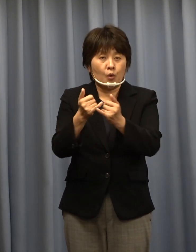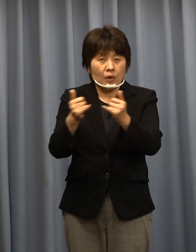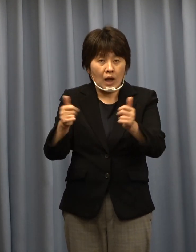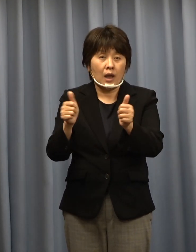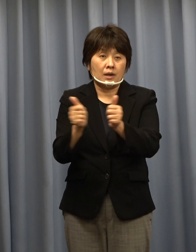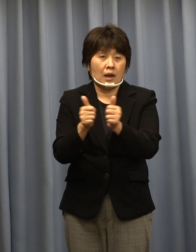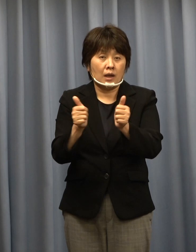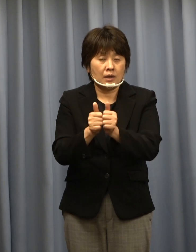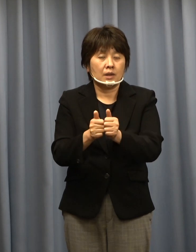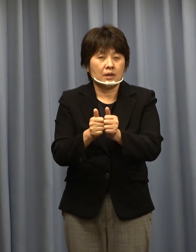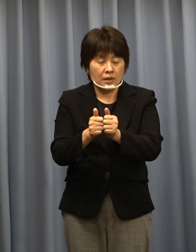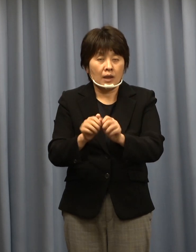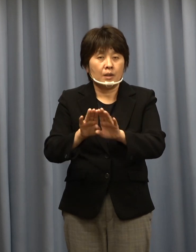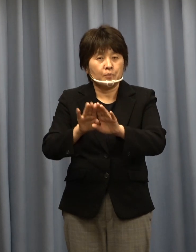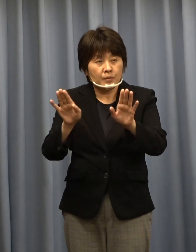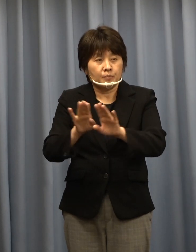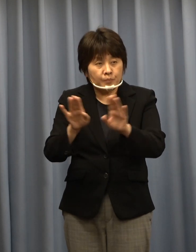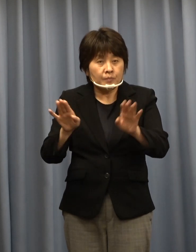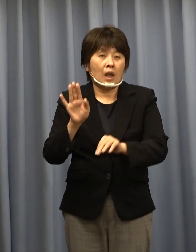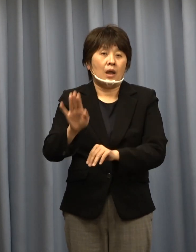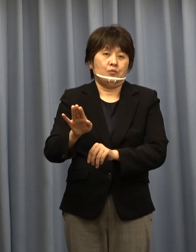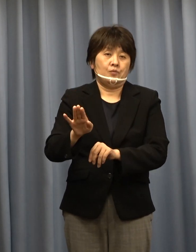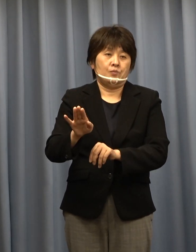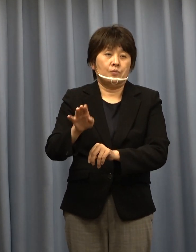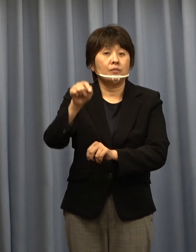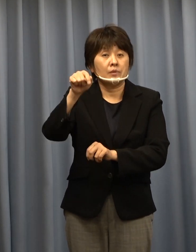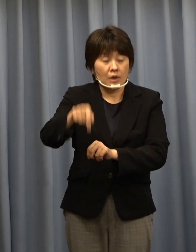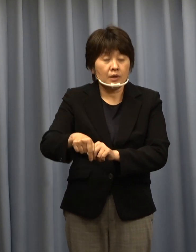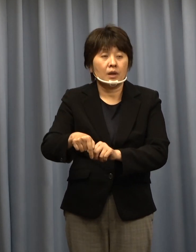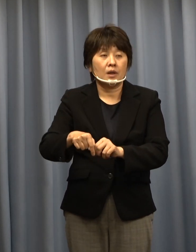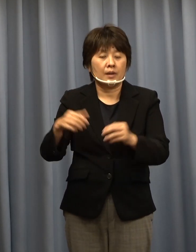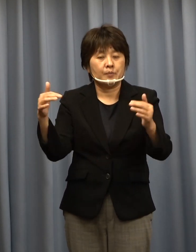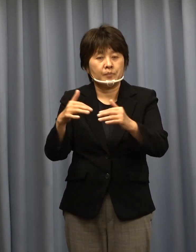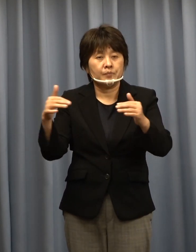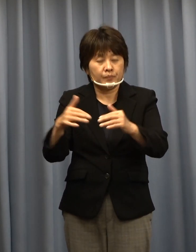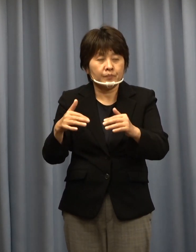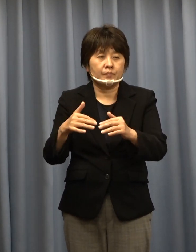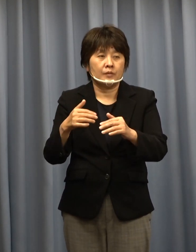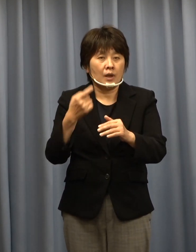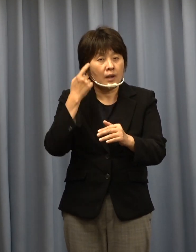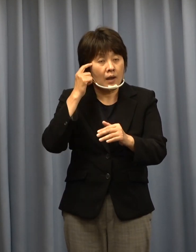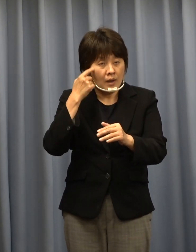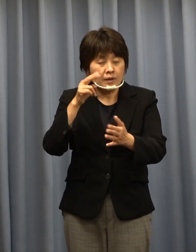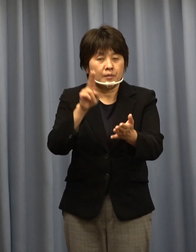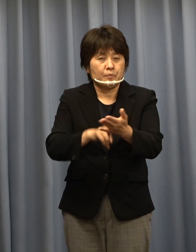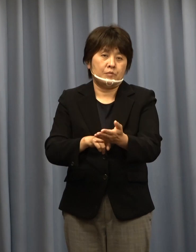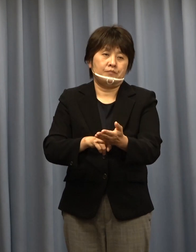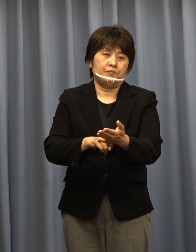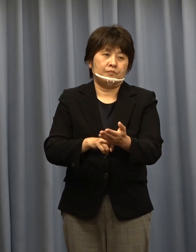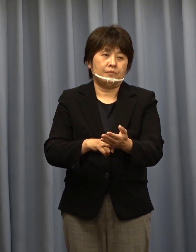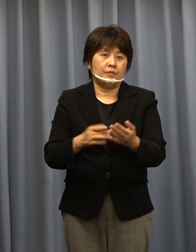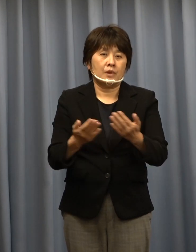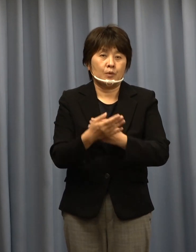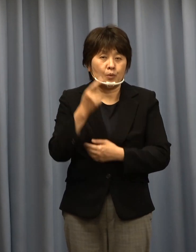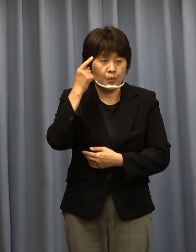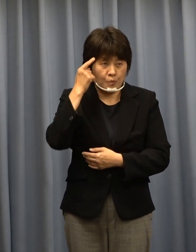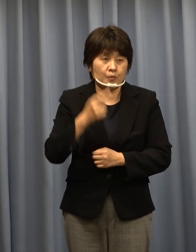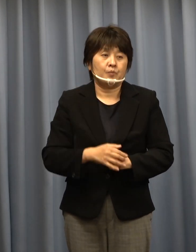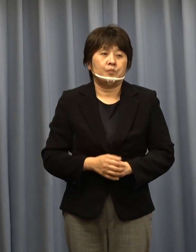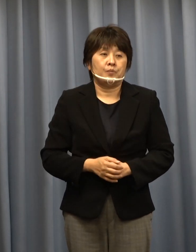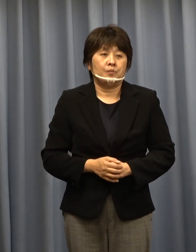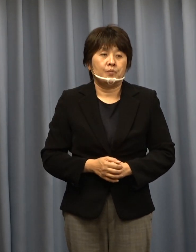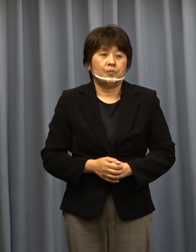回開くことになっていくかと思います。その中で、検討をし、決めていくことになろうかと思っています